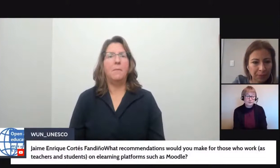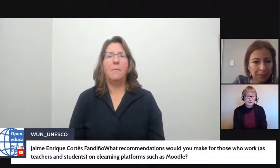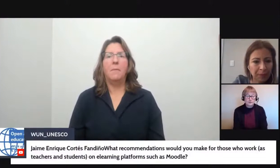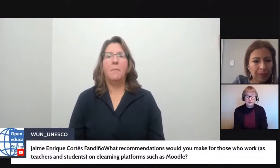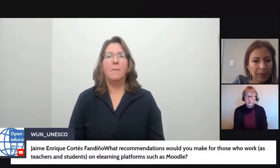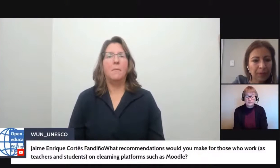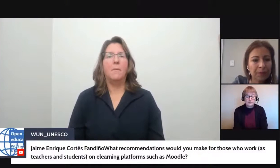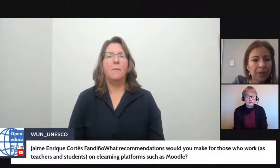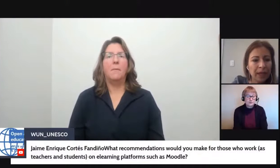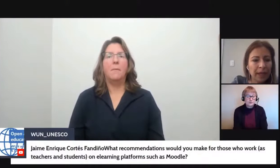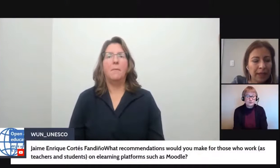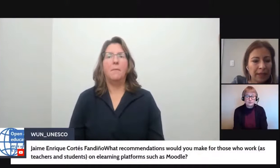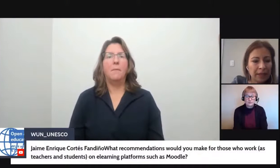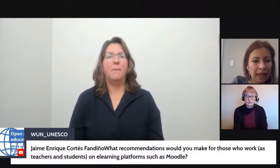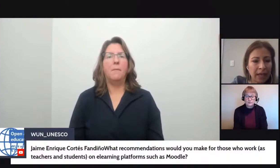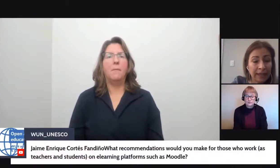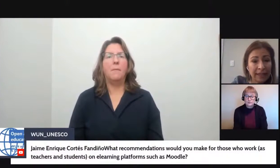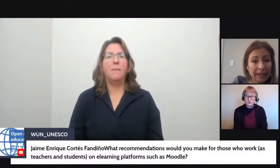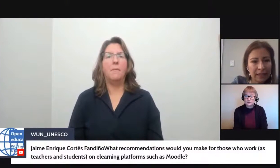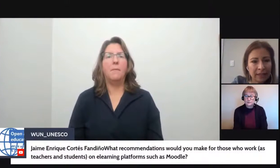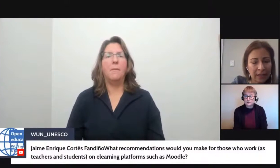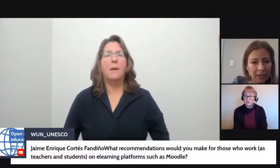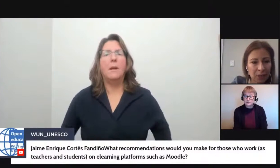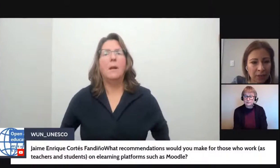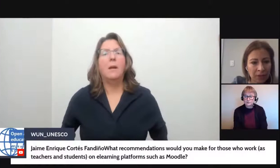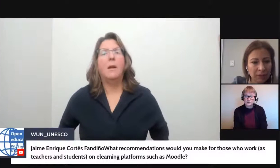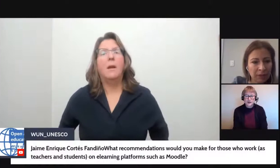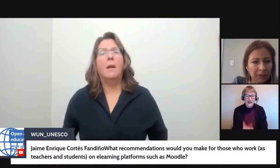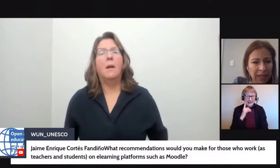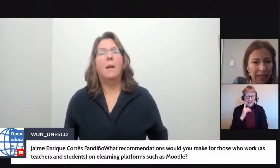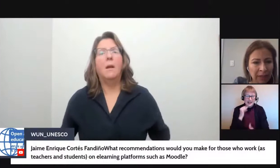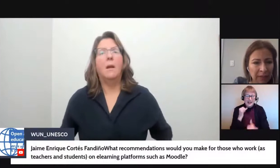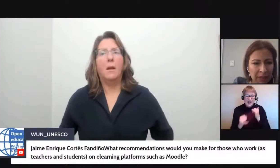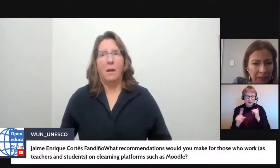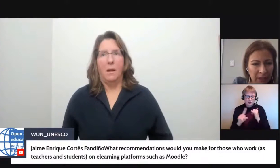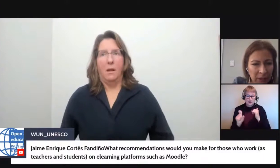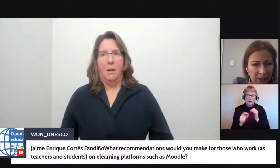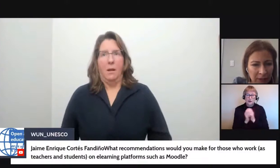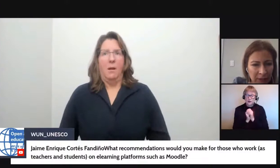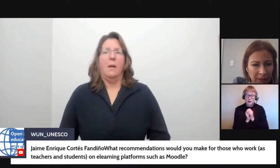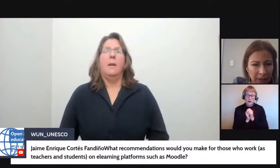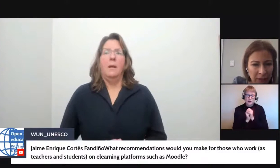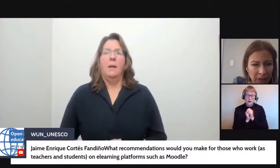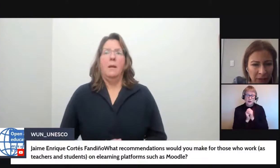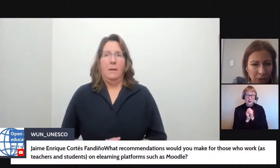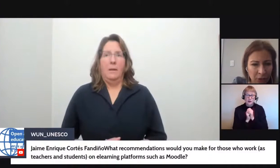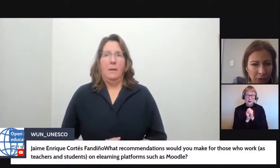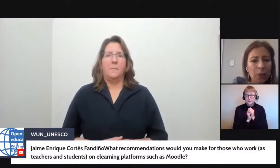bien. La única situación a considerar es que